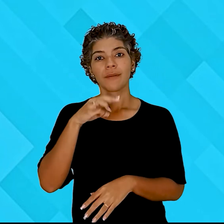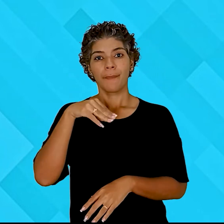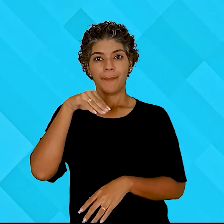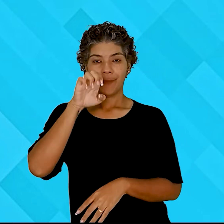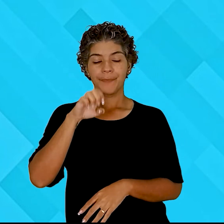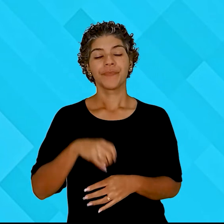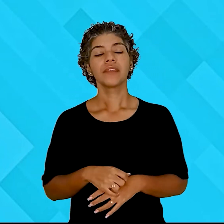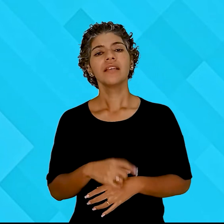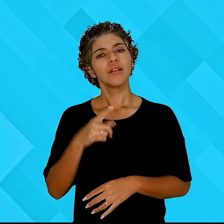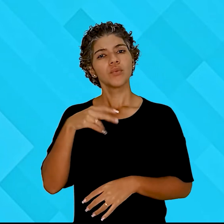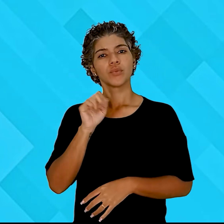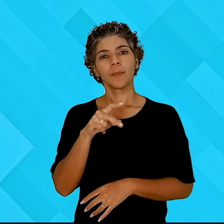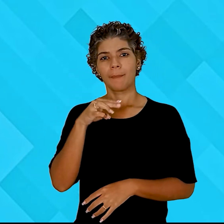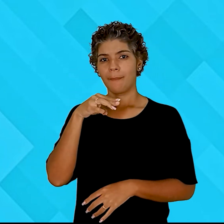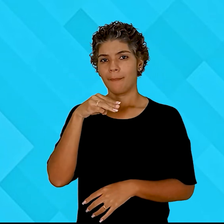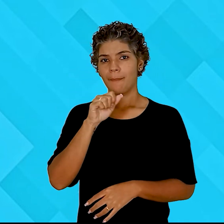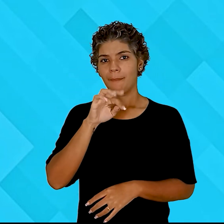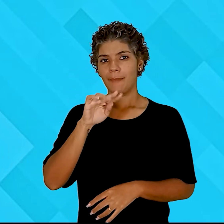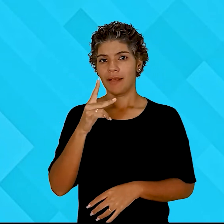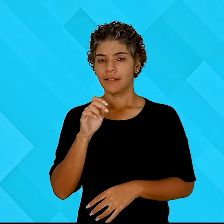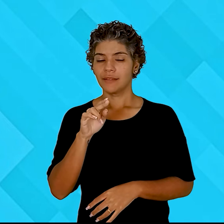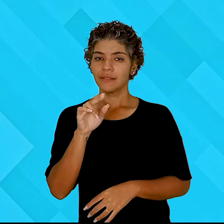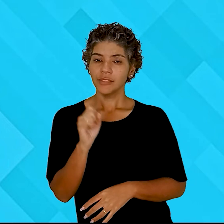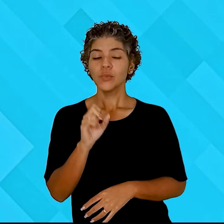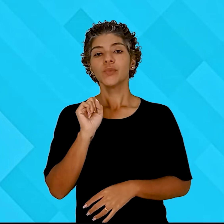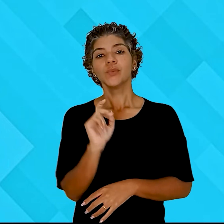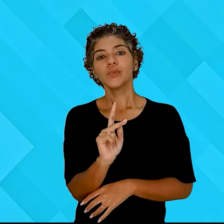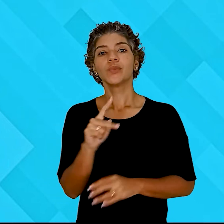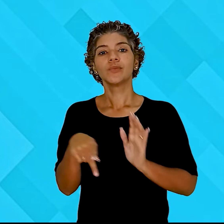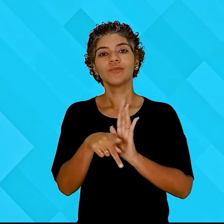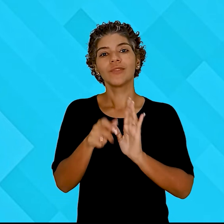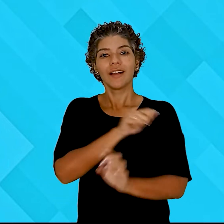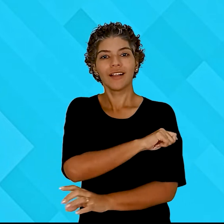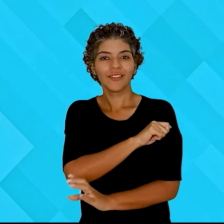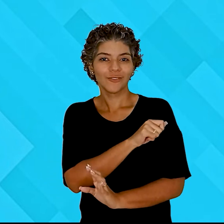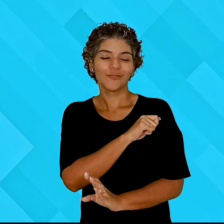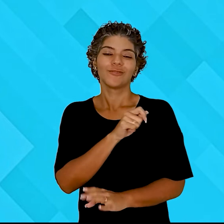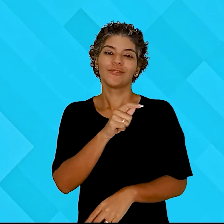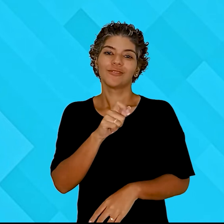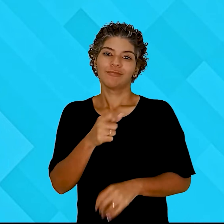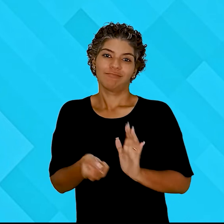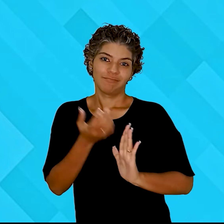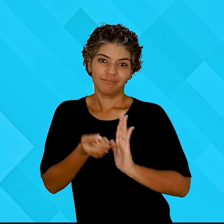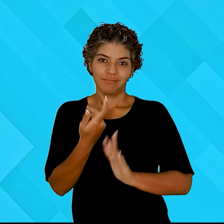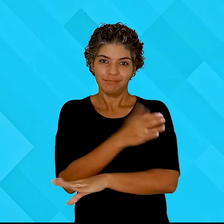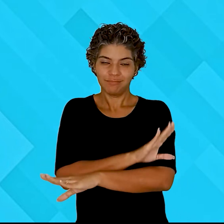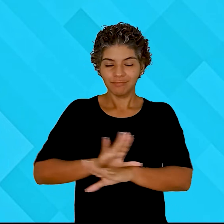Matheus Gouveia, tenho 22 anos, sou aluno do curso de Produção Cultural e estou aqui para participar e tirar algumas dúvidas sobre esse assunto